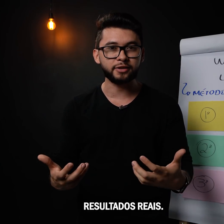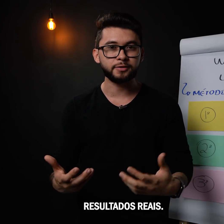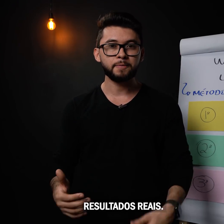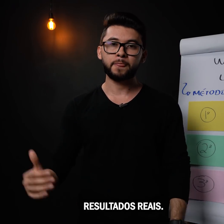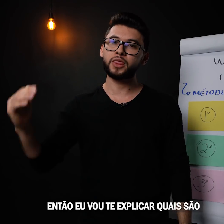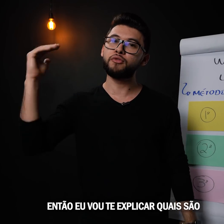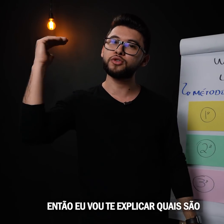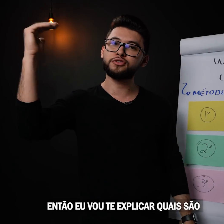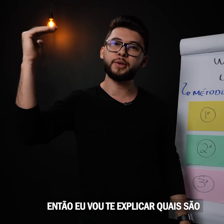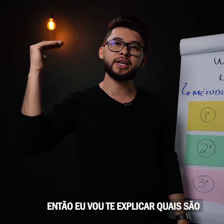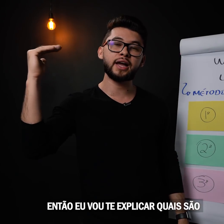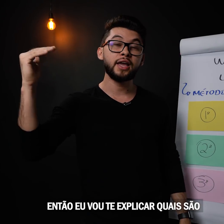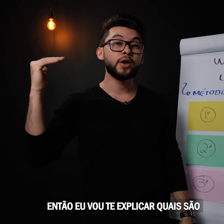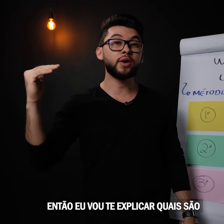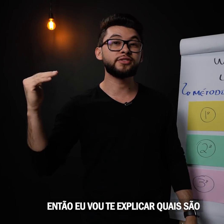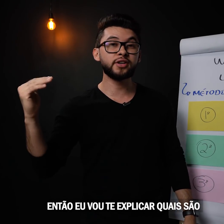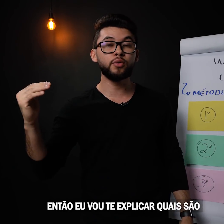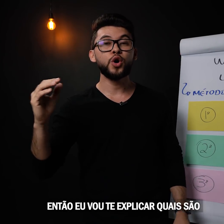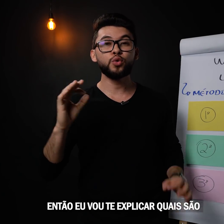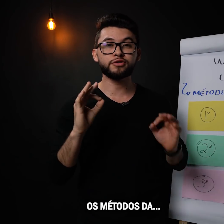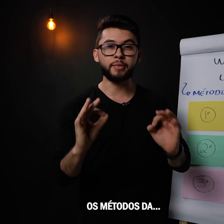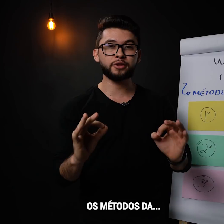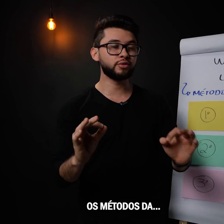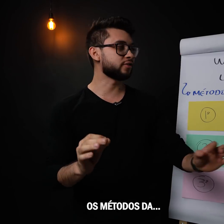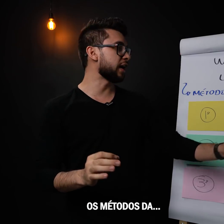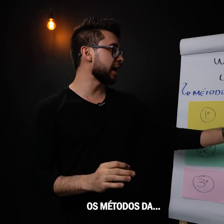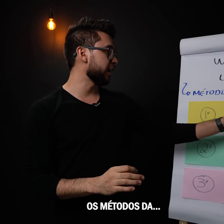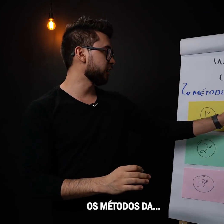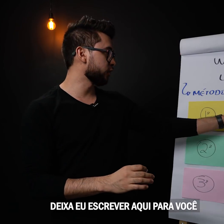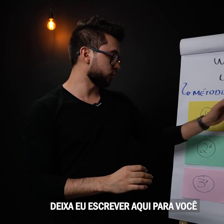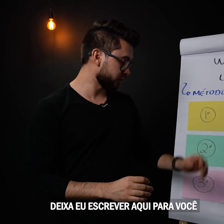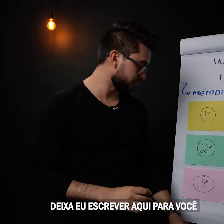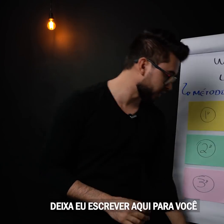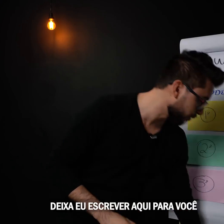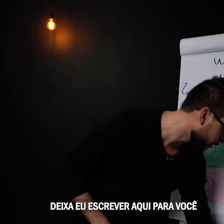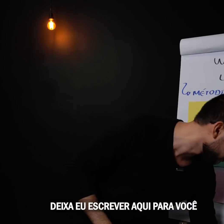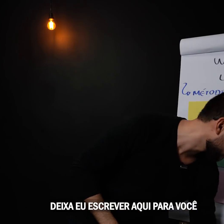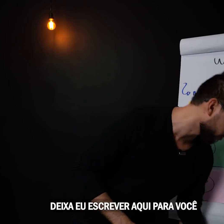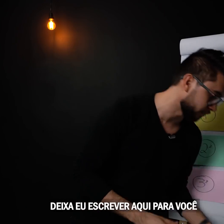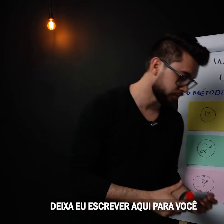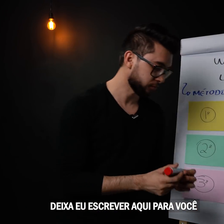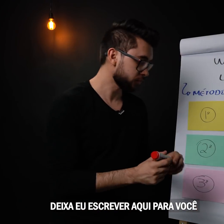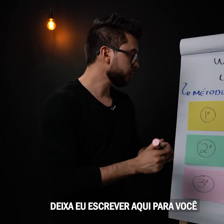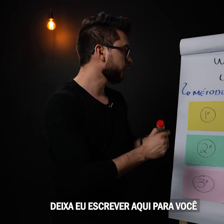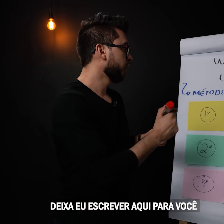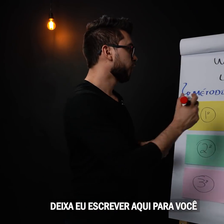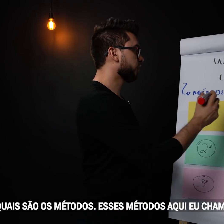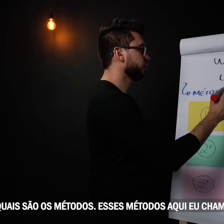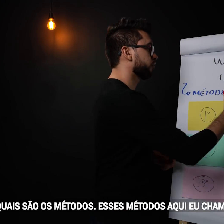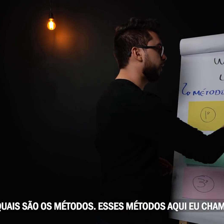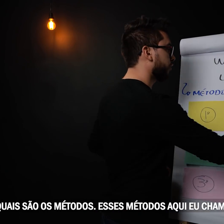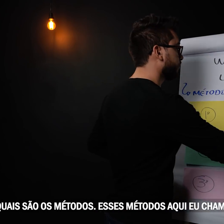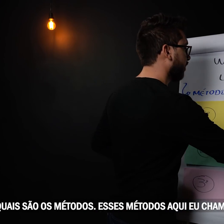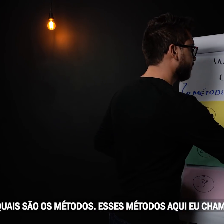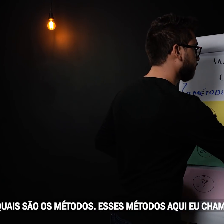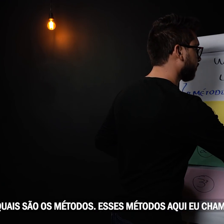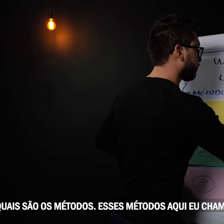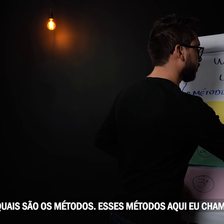reais. Então eu vou te explicar quais são os métodos da... Deixa eu escrever aqui para você, ó. Quais são os métodos? Esses métodos aqui eu